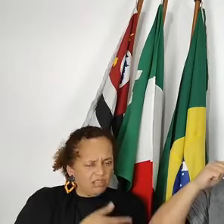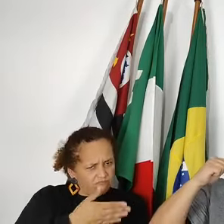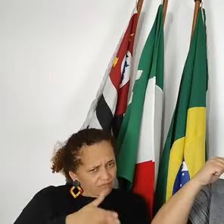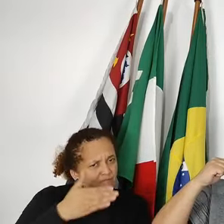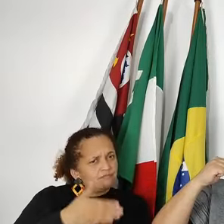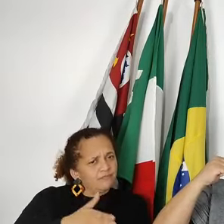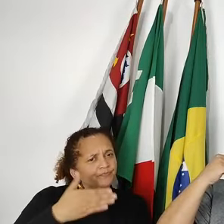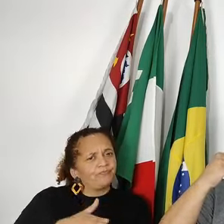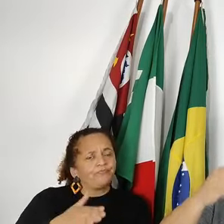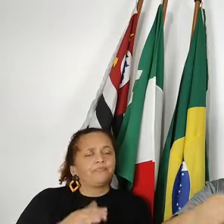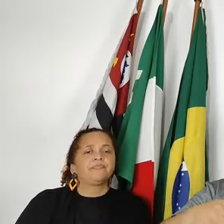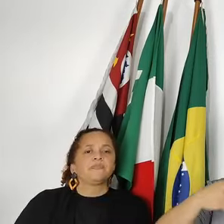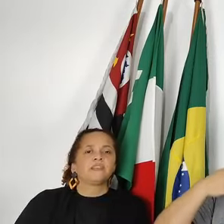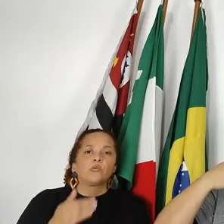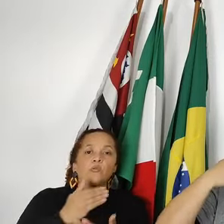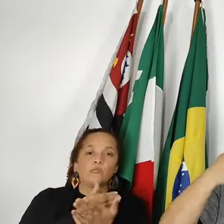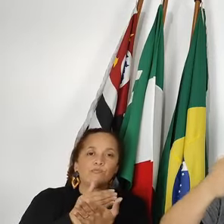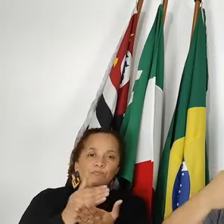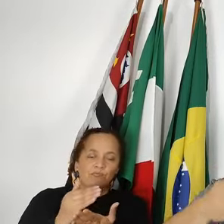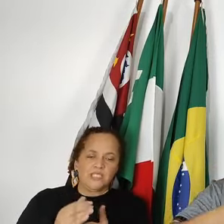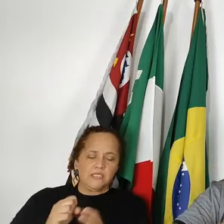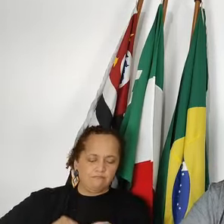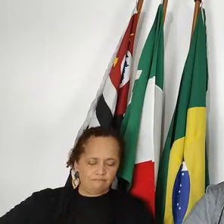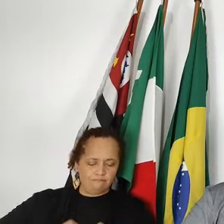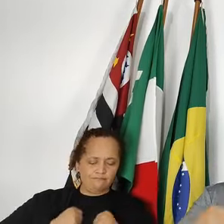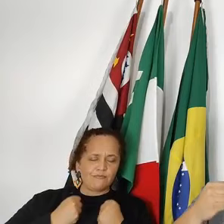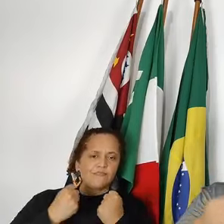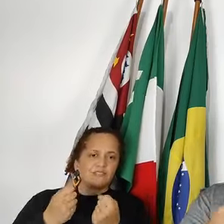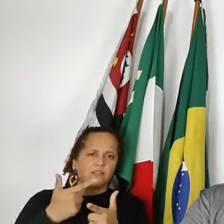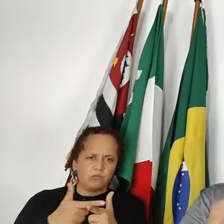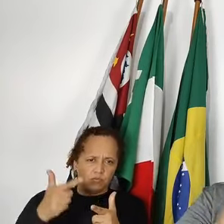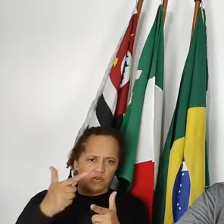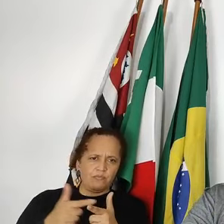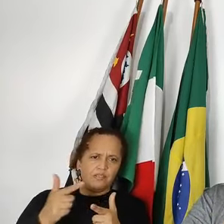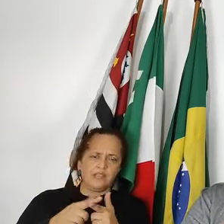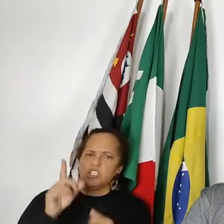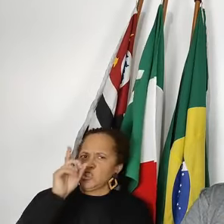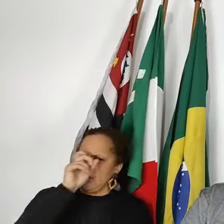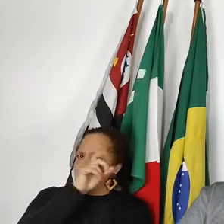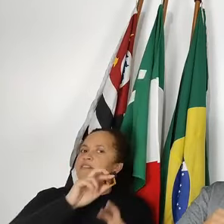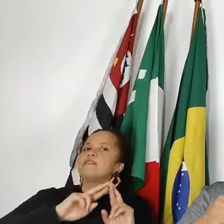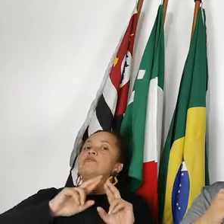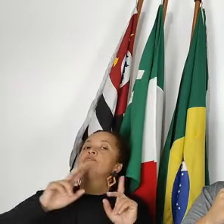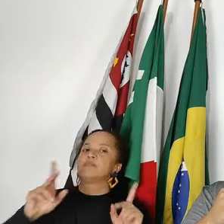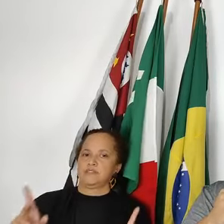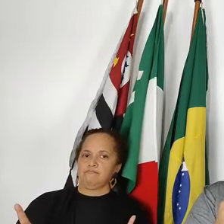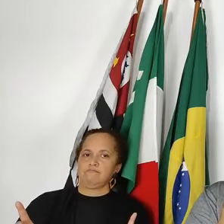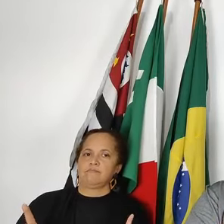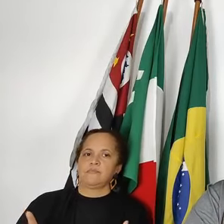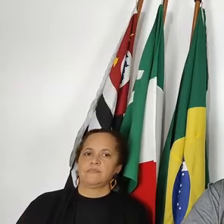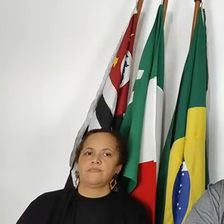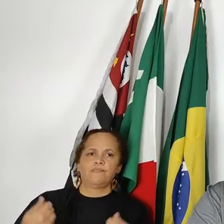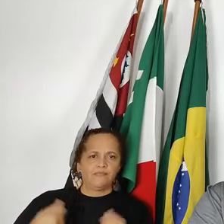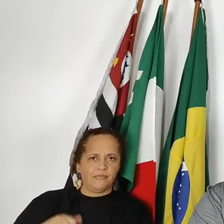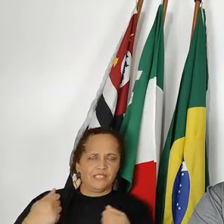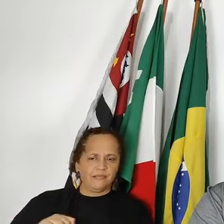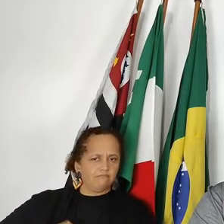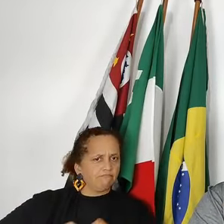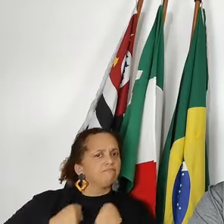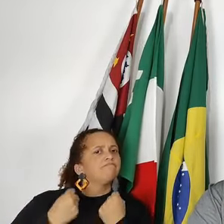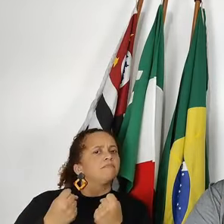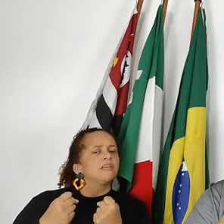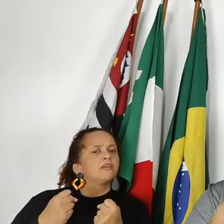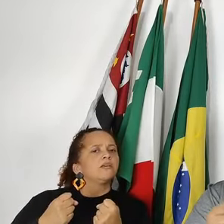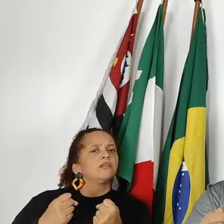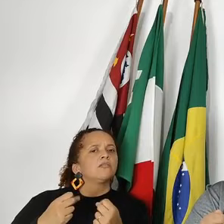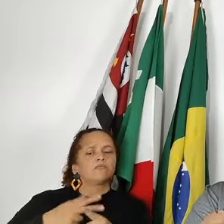isso, nós começamos a enfrentar os problemas, as dificuldades de forma diferente. Nós vamos enfrentar como